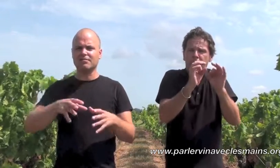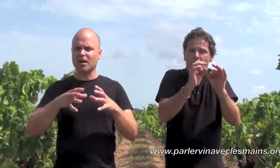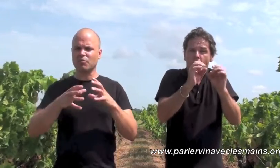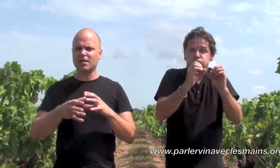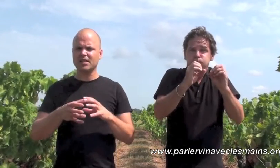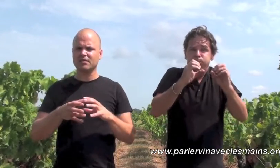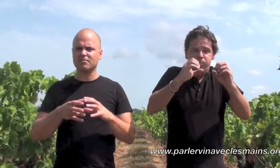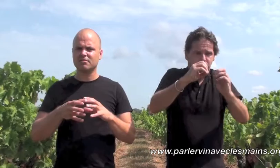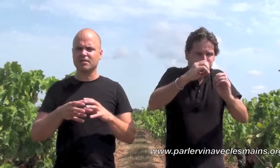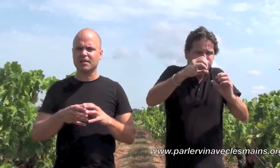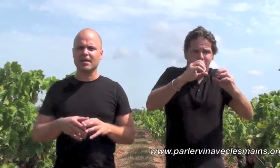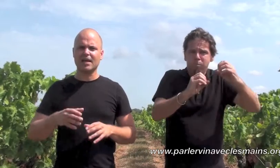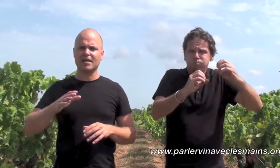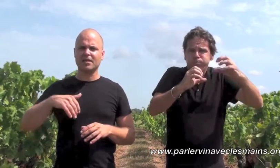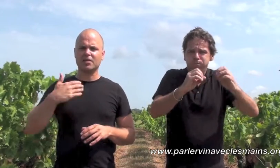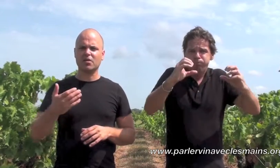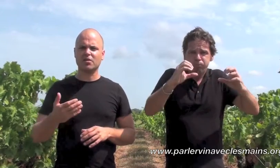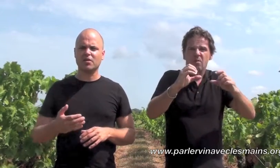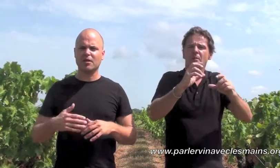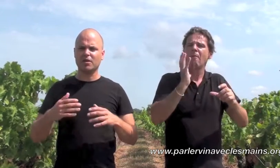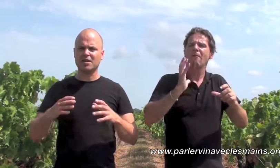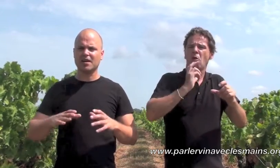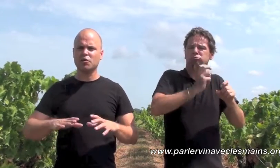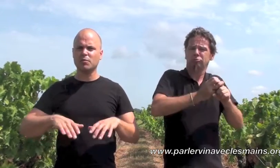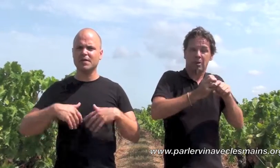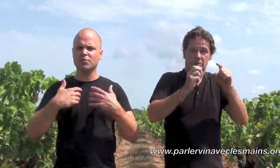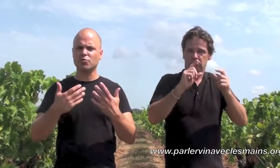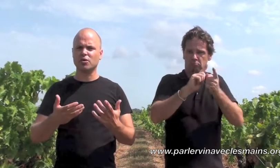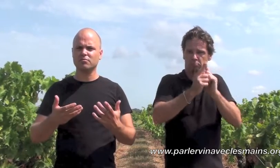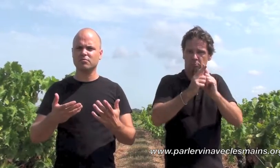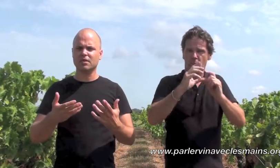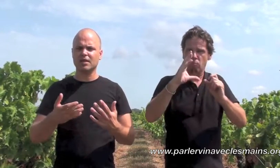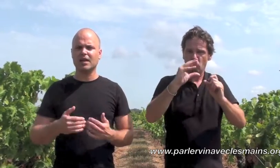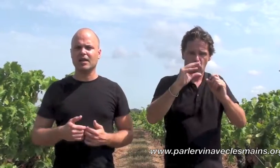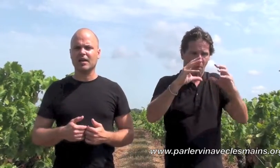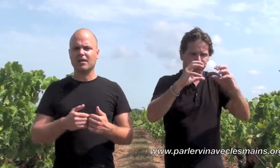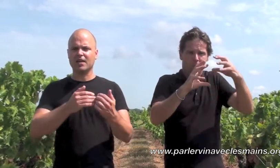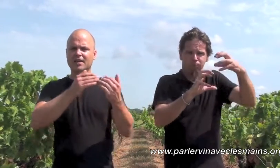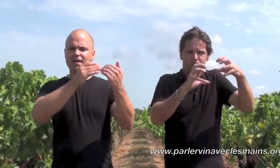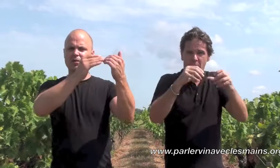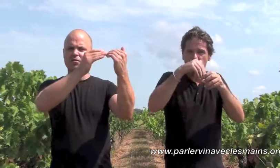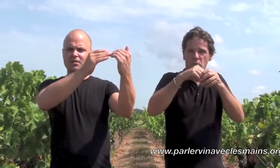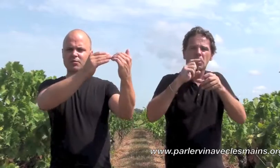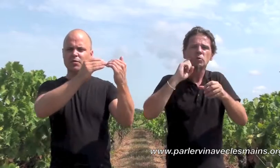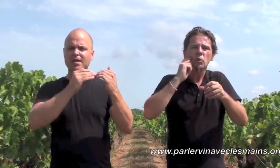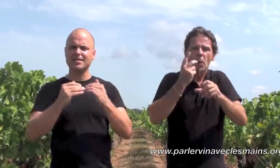va ramollir et à l'intérieur, la plante elle va accumuler des sucres. Elle va également diminuer